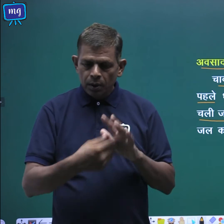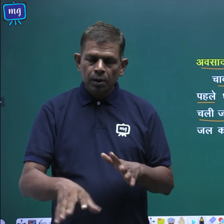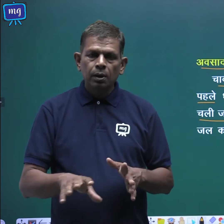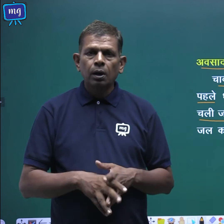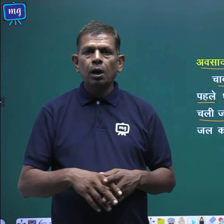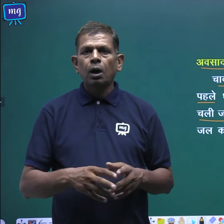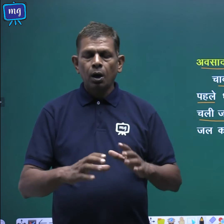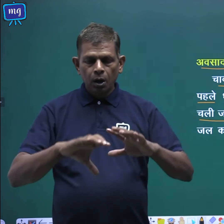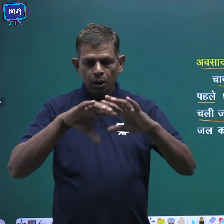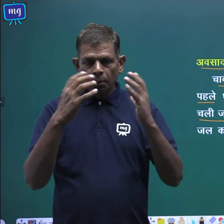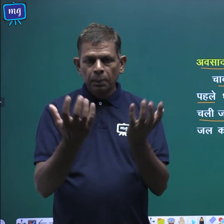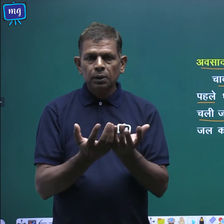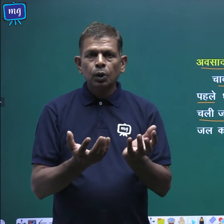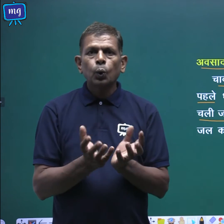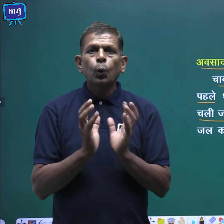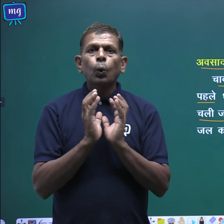बर्तन को